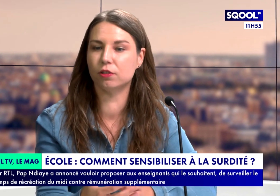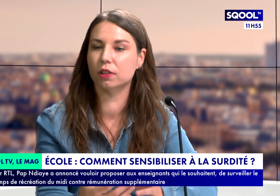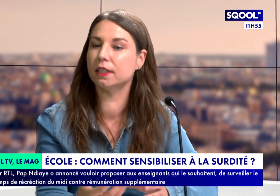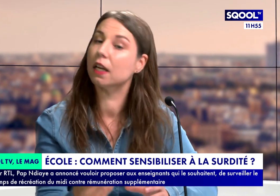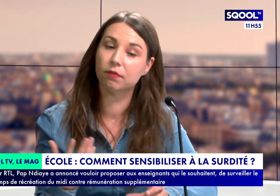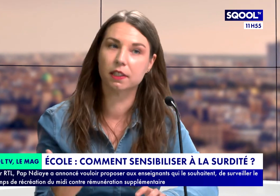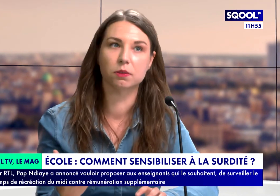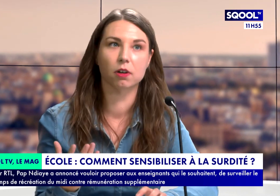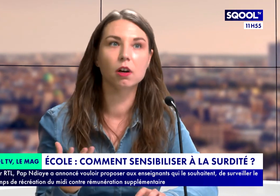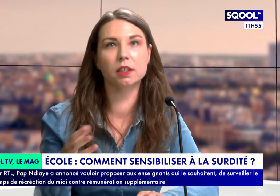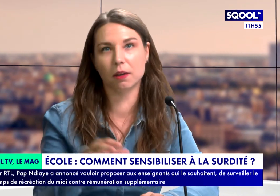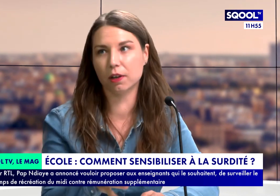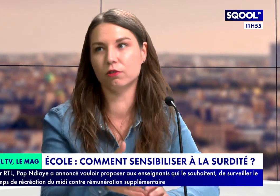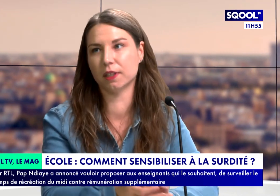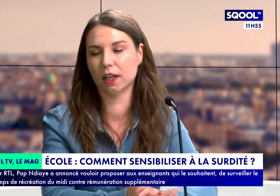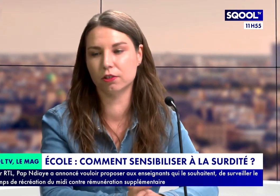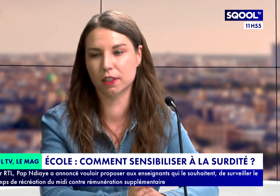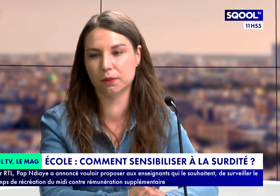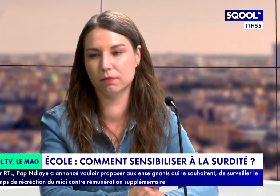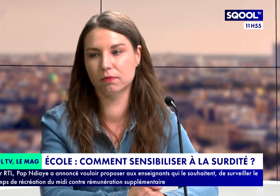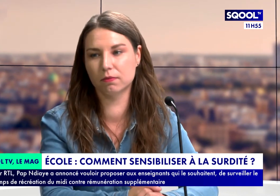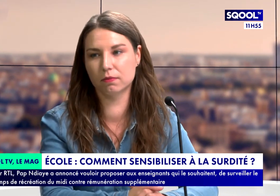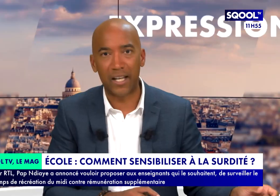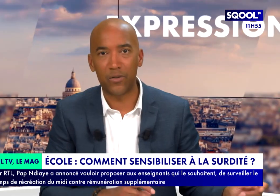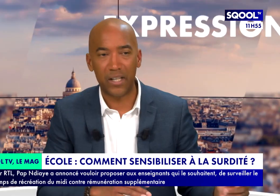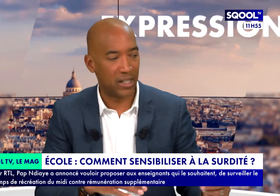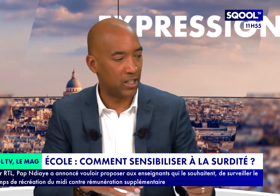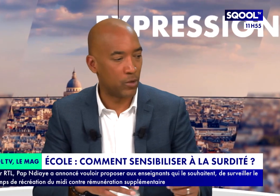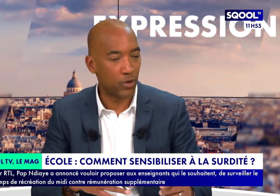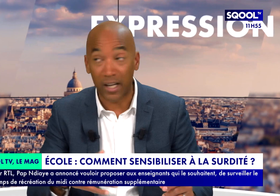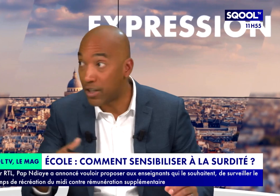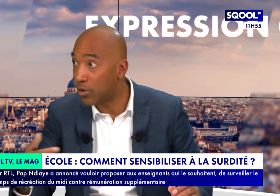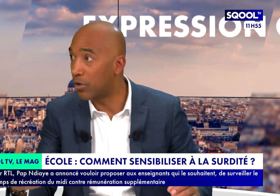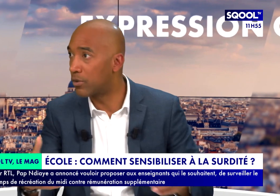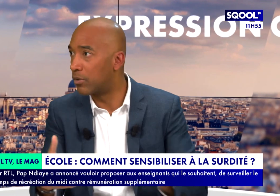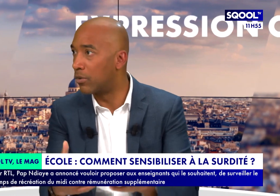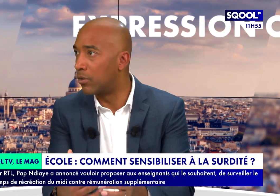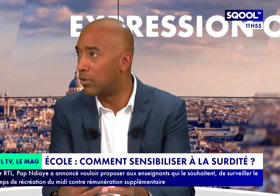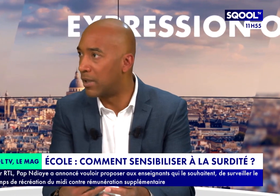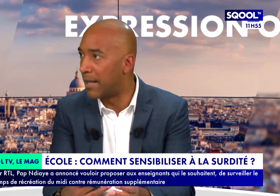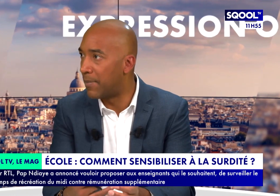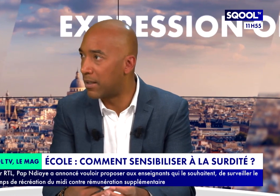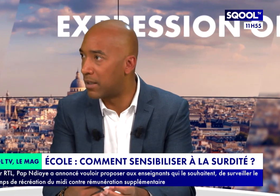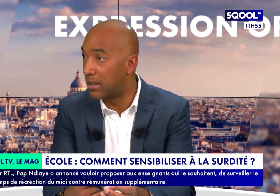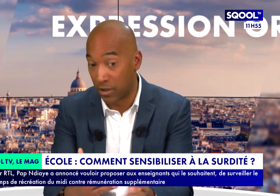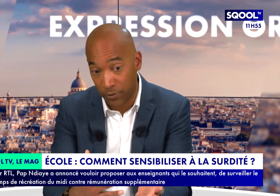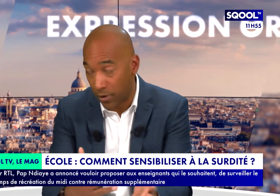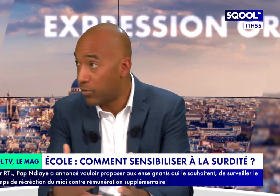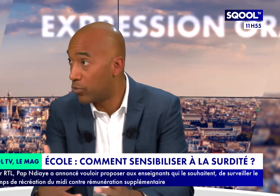surdité, effectivement, ça met en lumière la surdité. Quelles sont les demandes récurrentes de la part des enfants ou